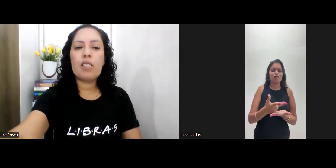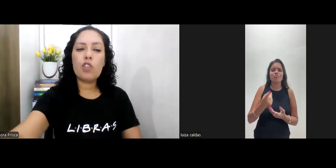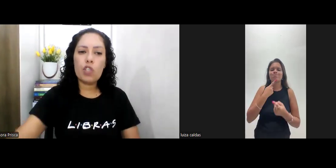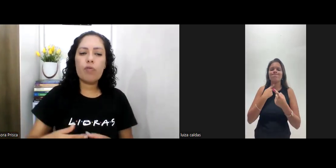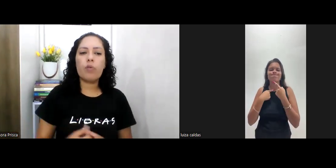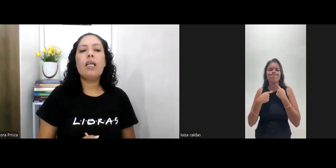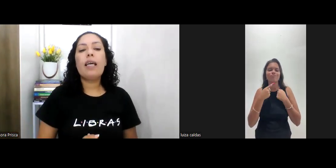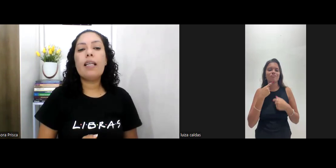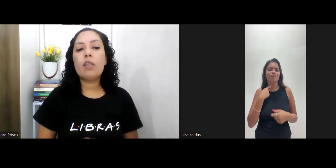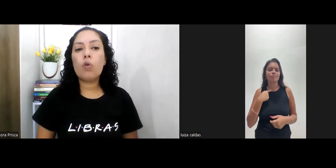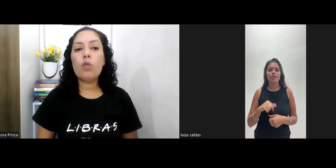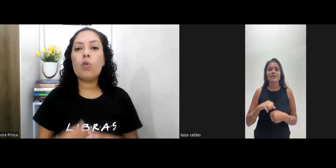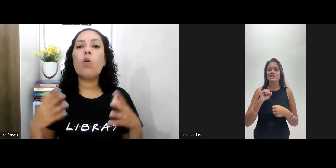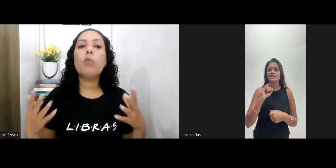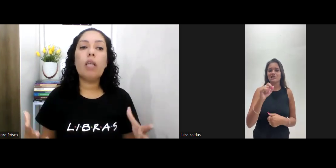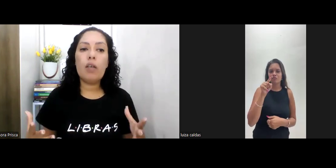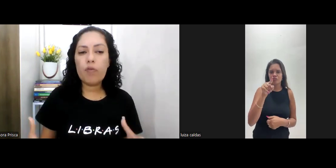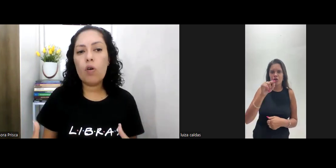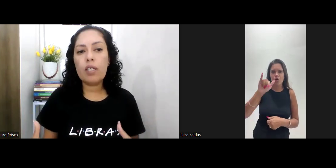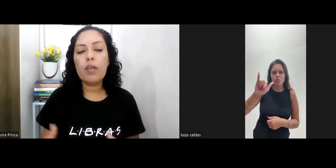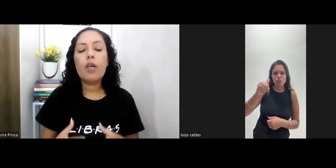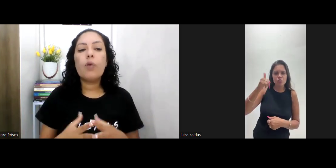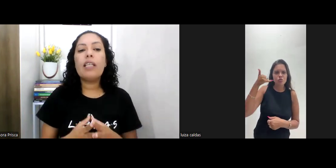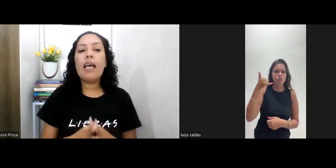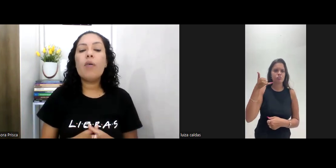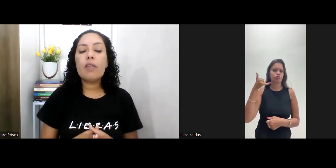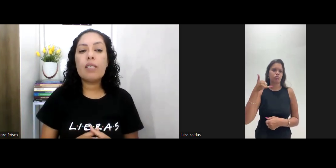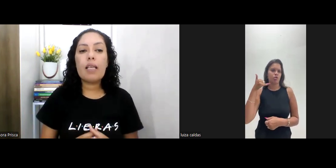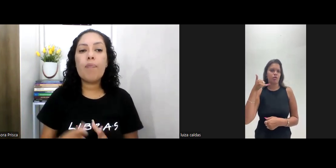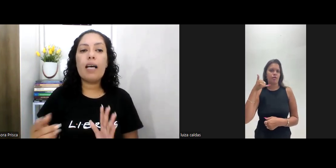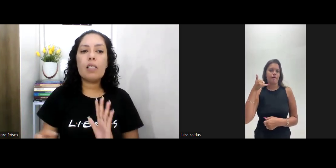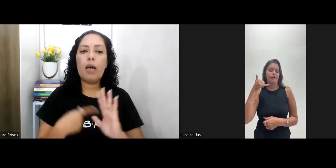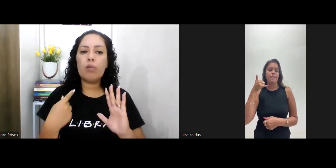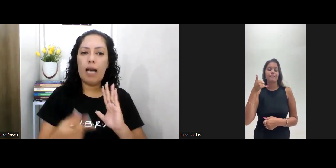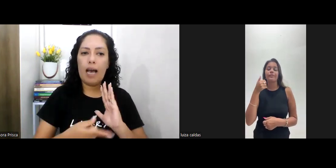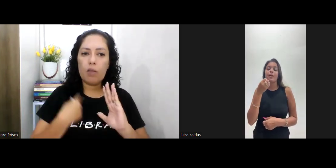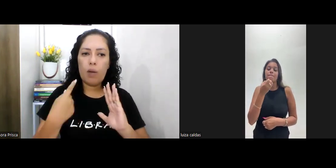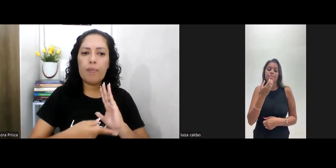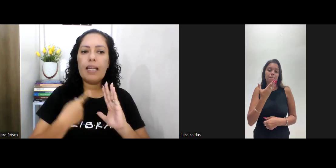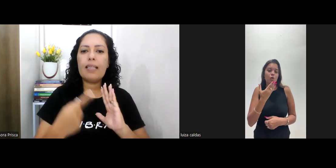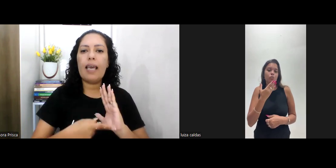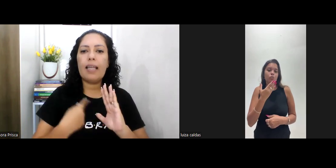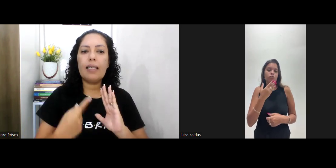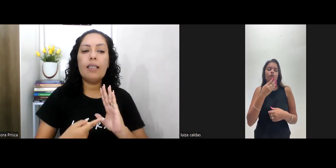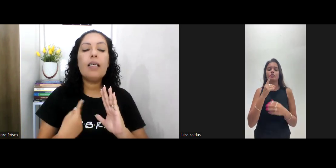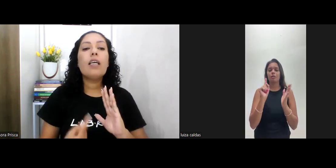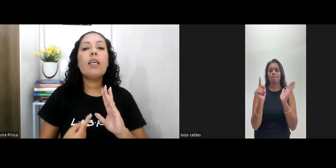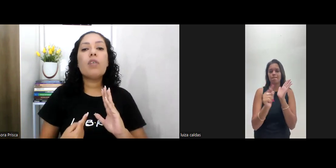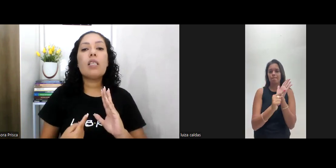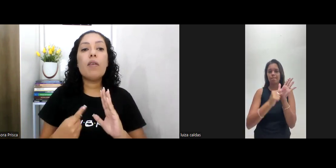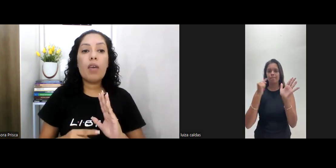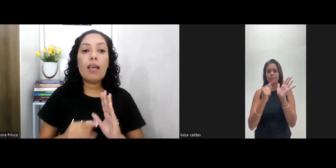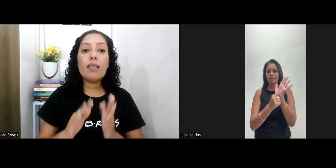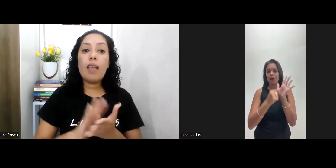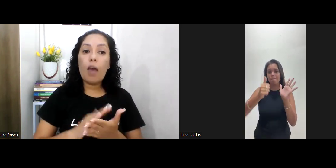num dispositivo eletrônico, como um telefone, o ideal é que você passe para o lado, a primeira tela,